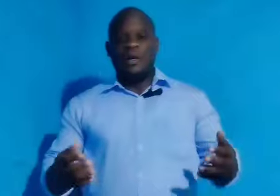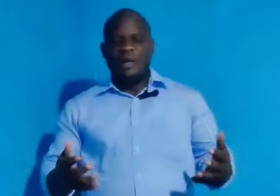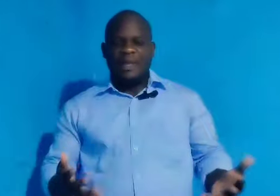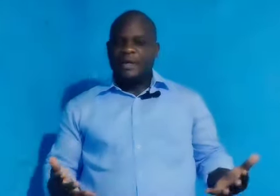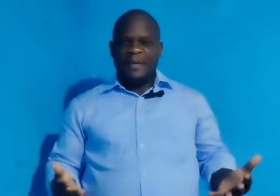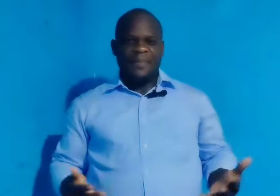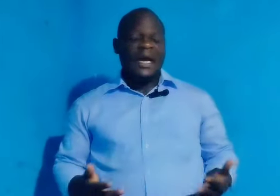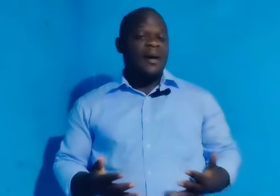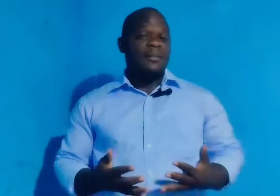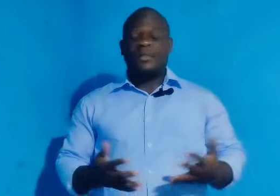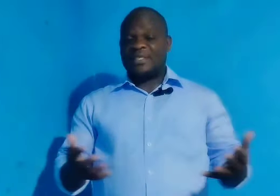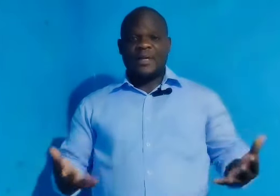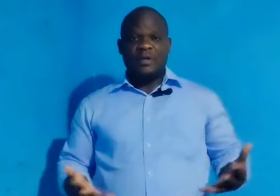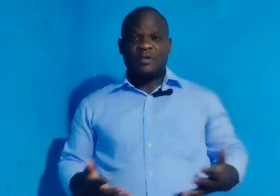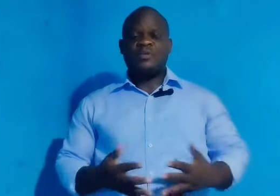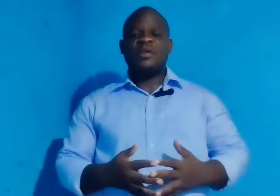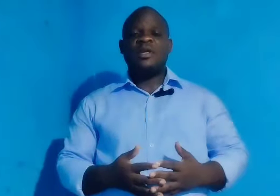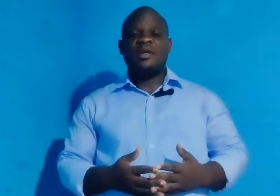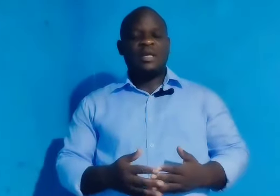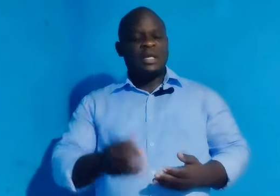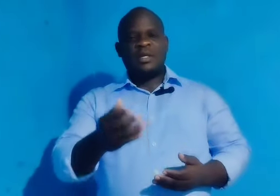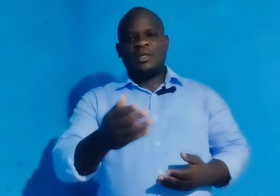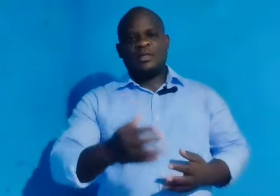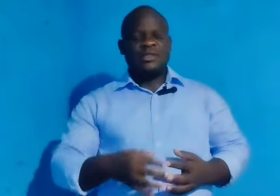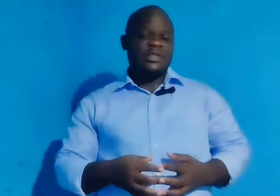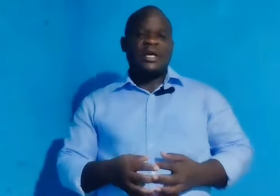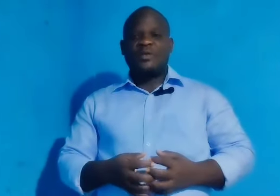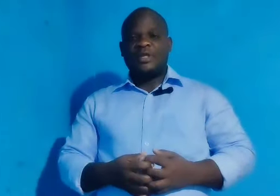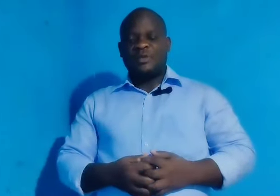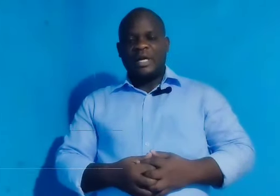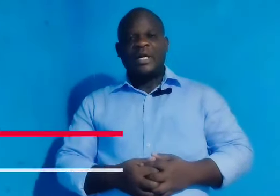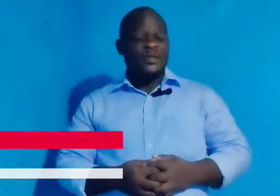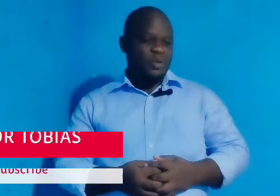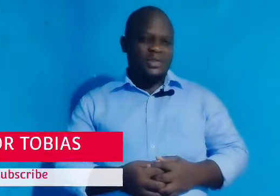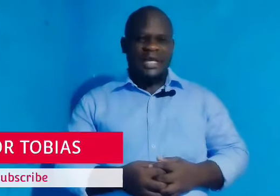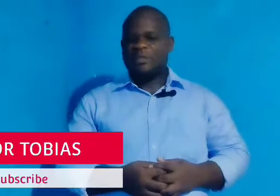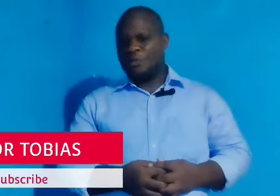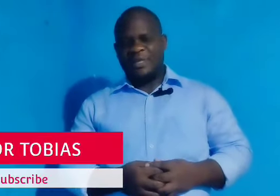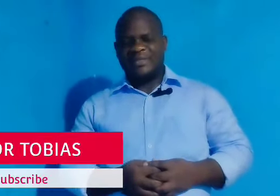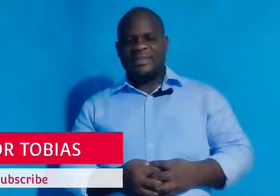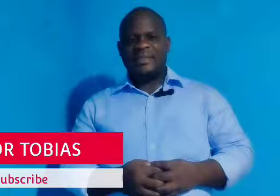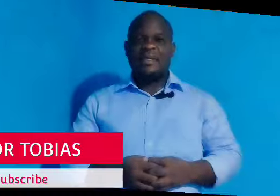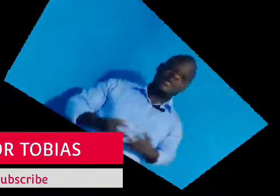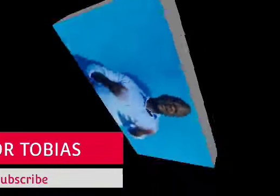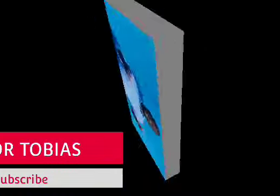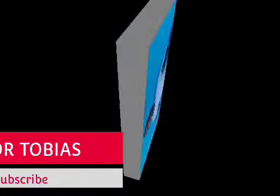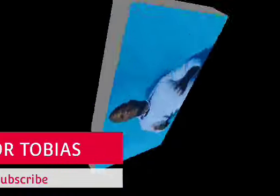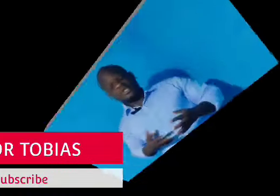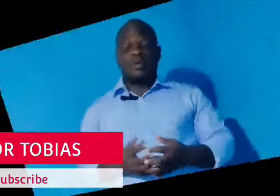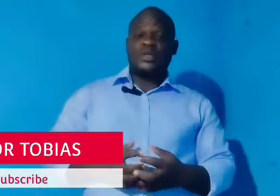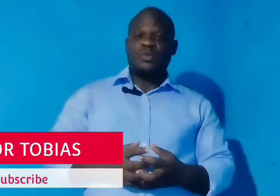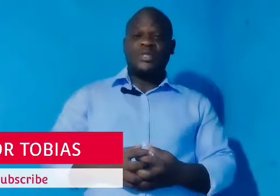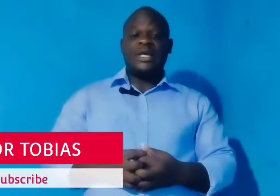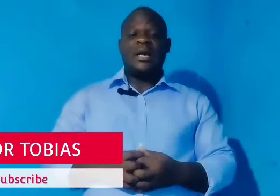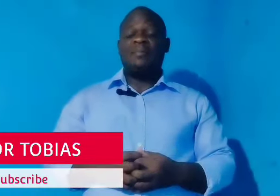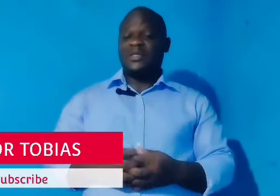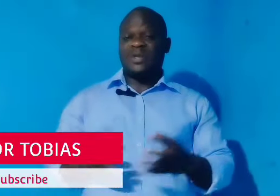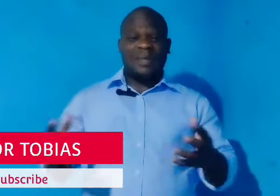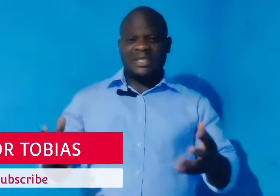Na mtazamaji wangu, jine wangu naitua Dr. Tobiasi Leo nitako nazgumzia maswala